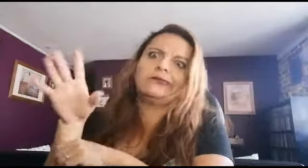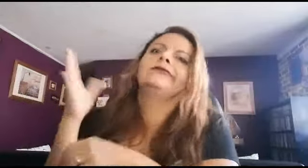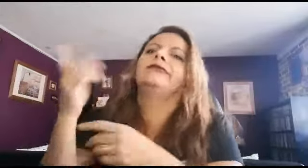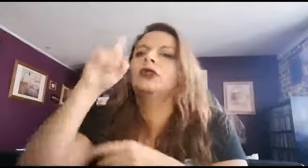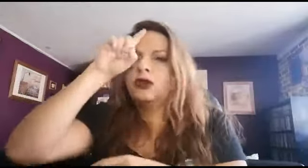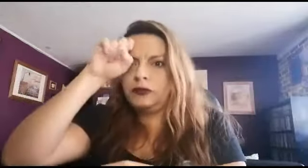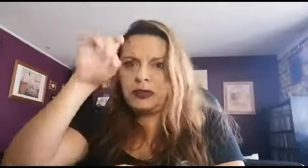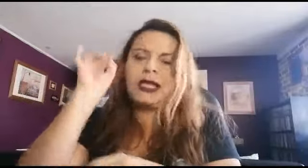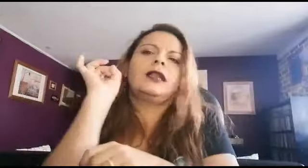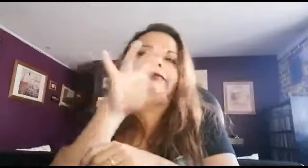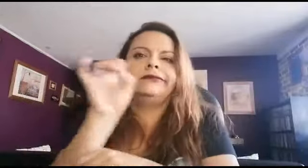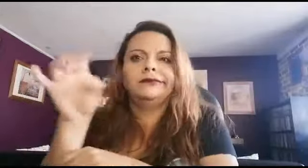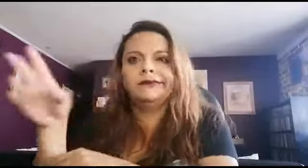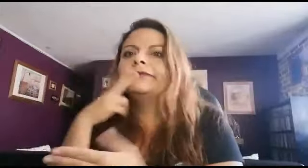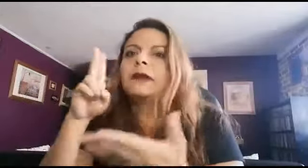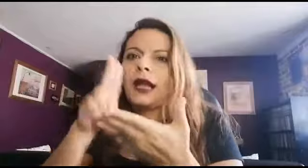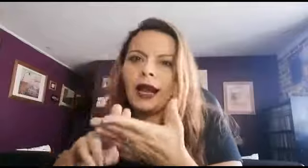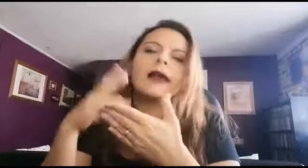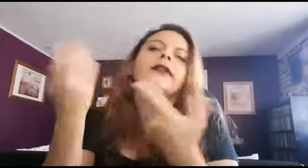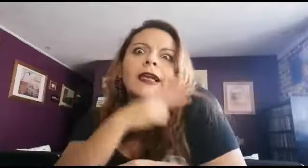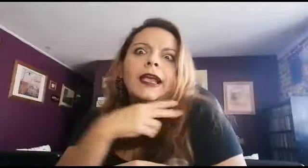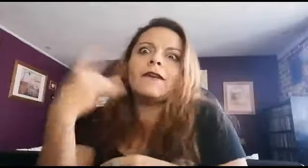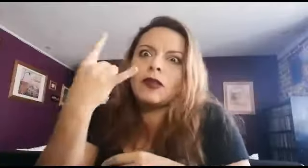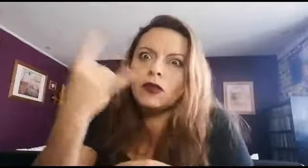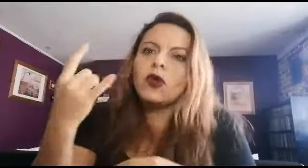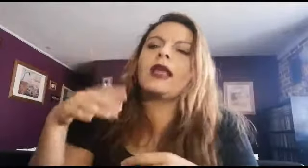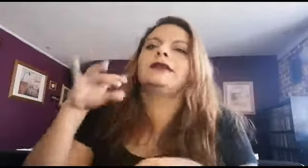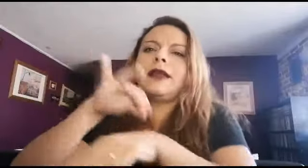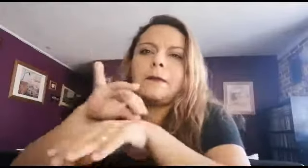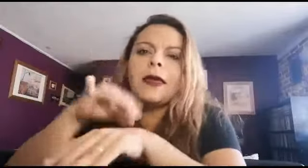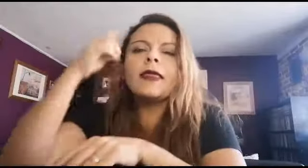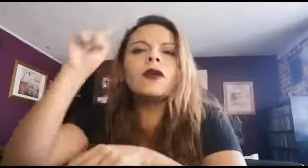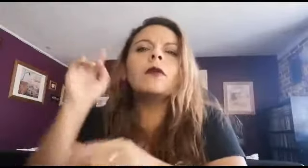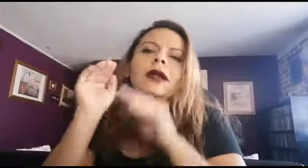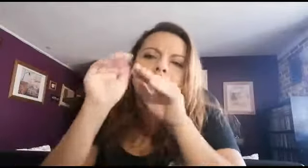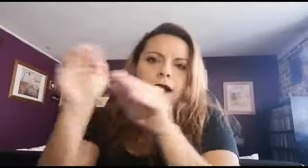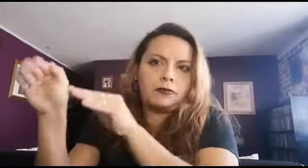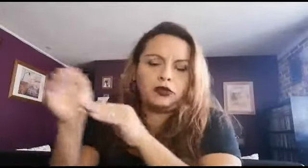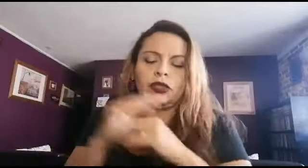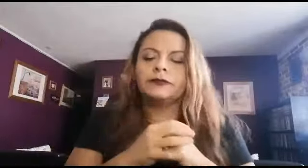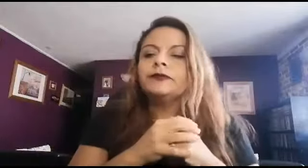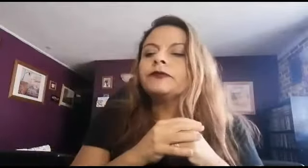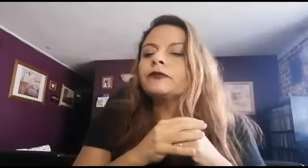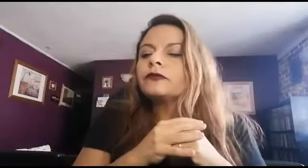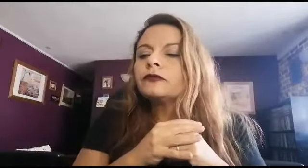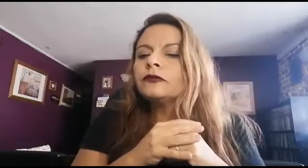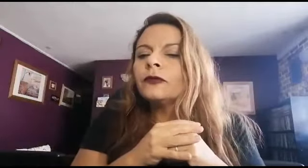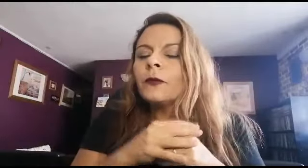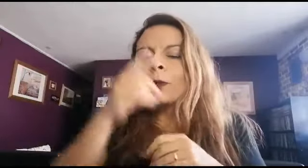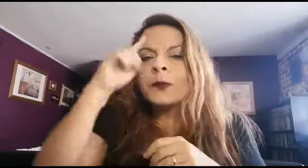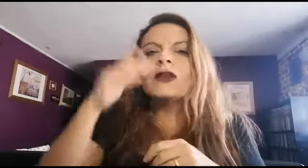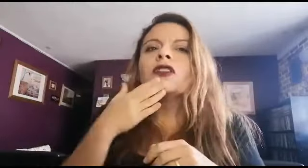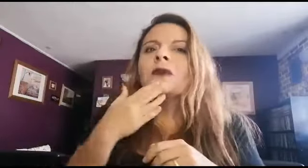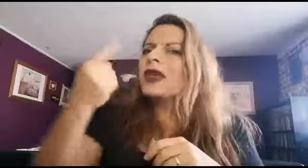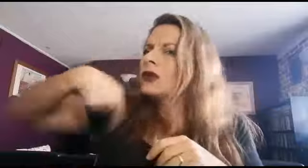ayuda apoyo nosotros hemos estado escribiendo cartas y enviando información a los médicos a los hospitales